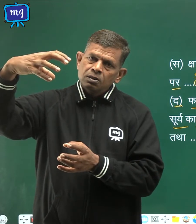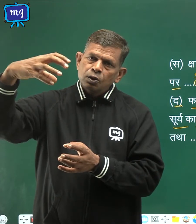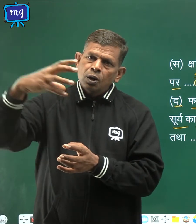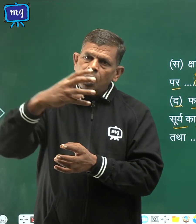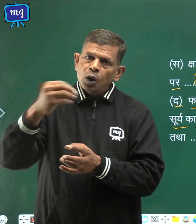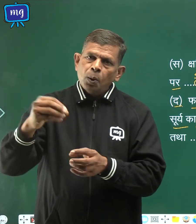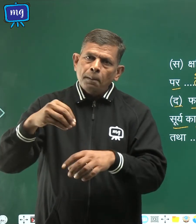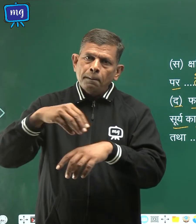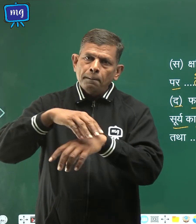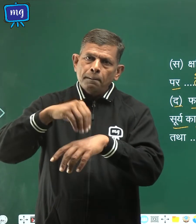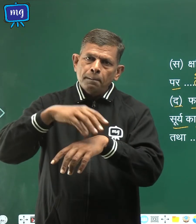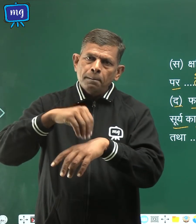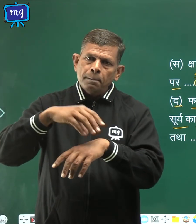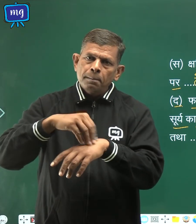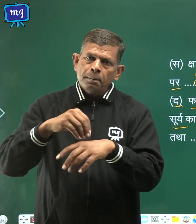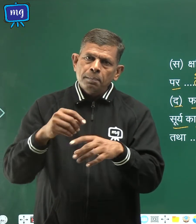एवं मिट्टी से